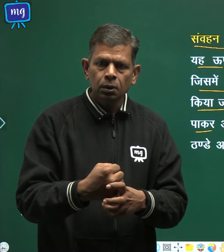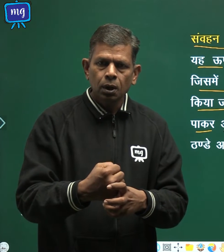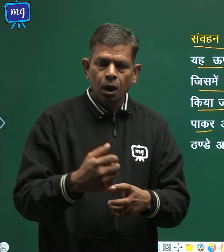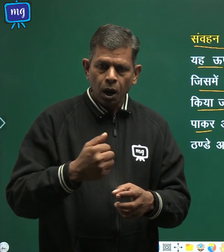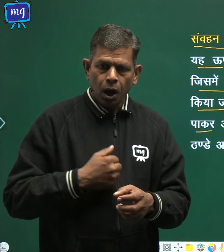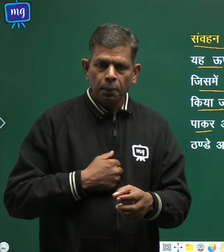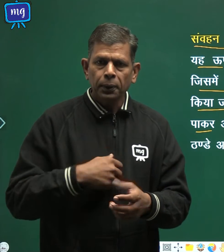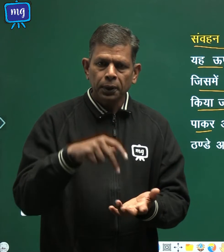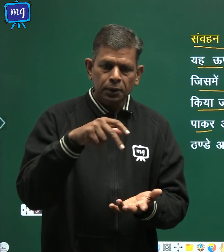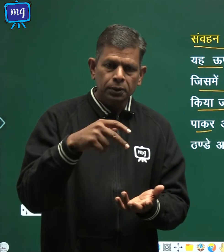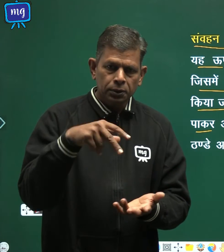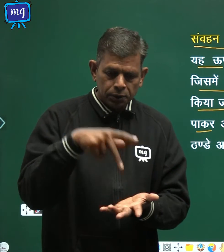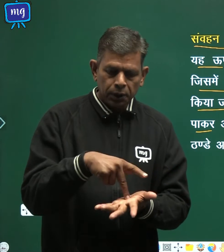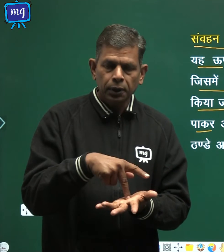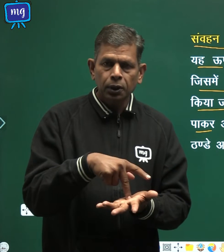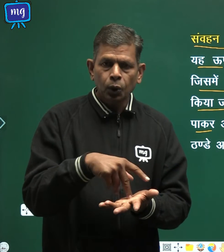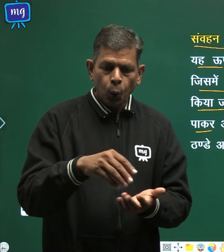अपना स्थान छोड़ देते हैं